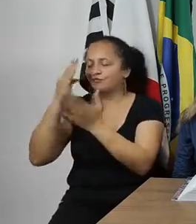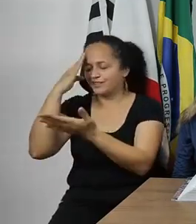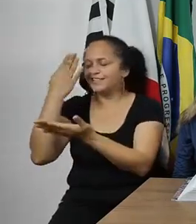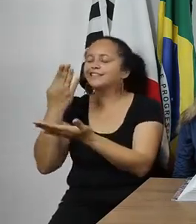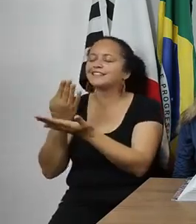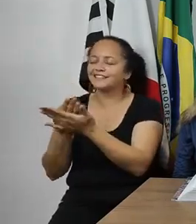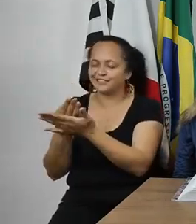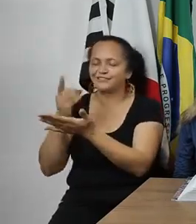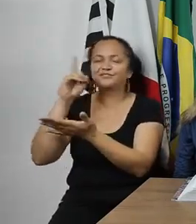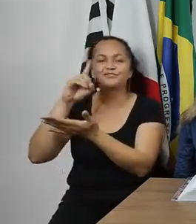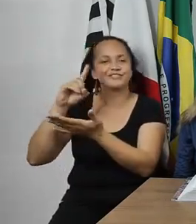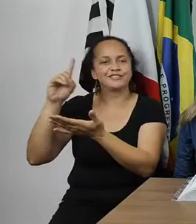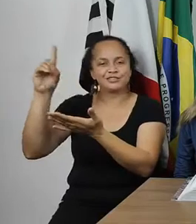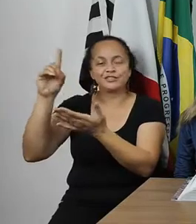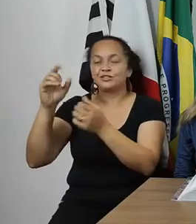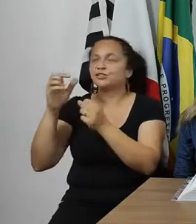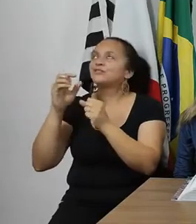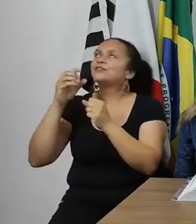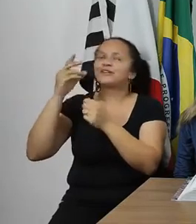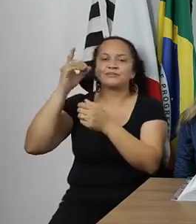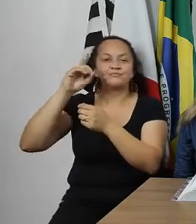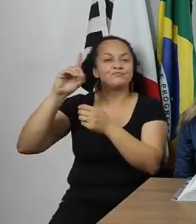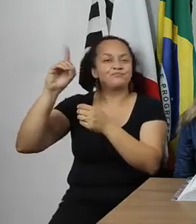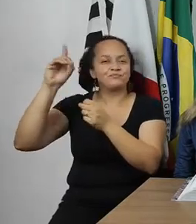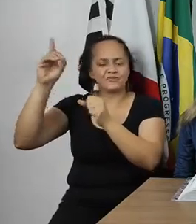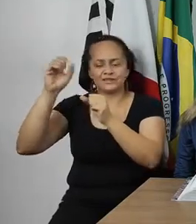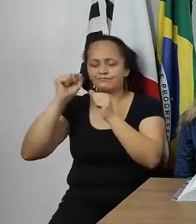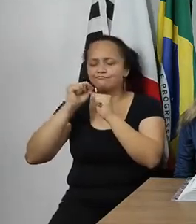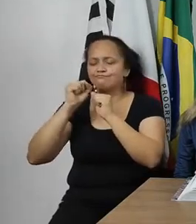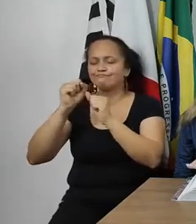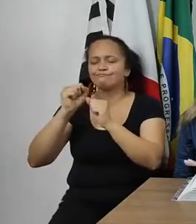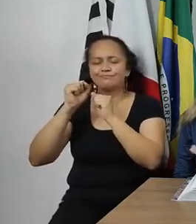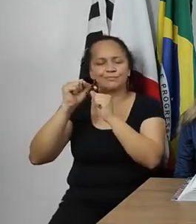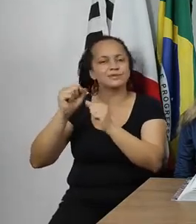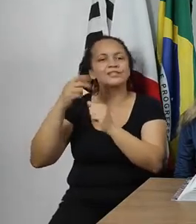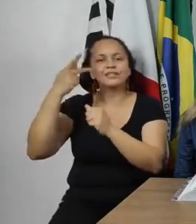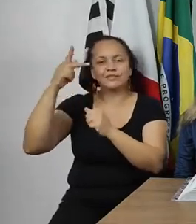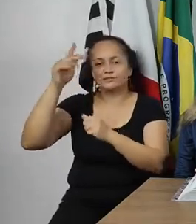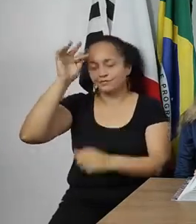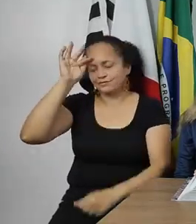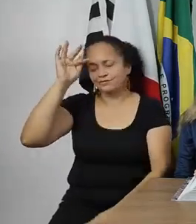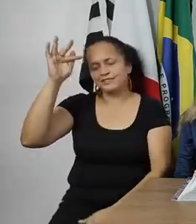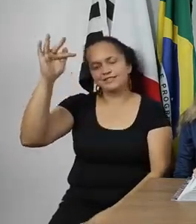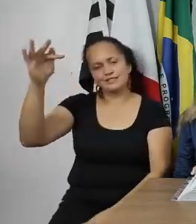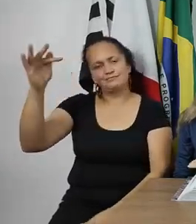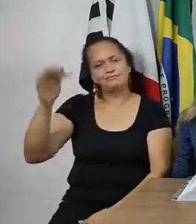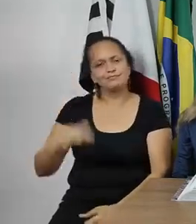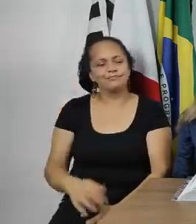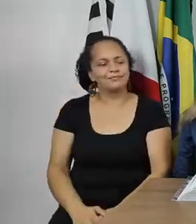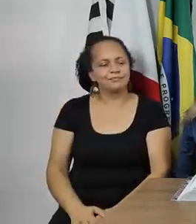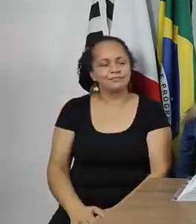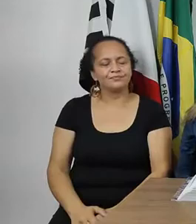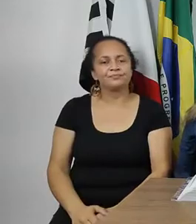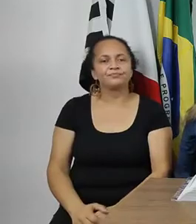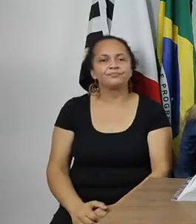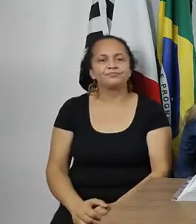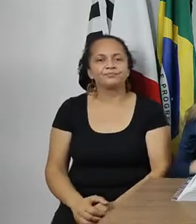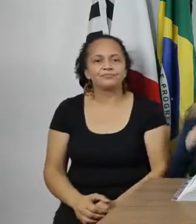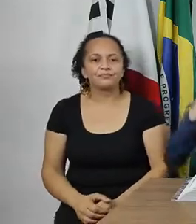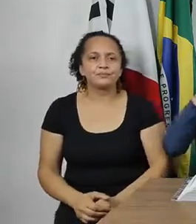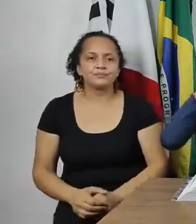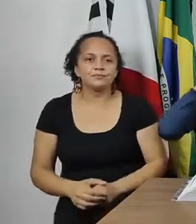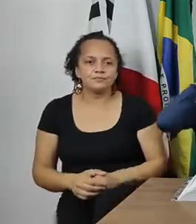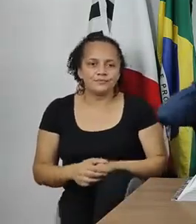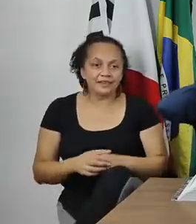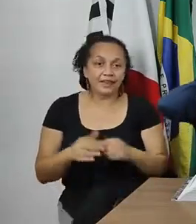no Senhor, na sua poderosa mão e na sua fidelidade que não tem fim. Até na oração que